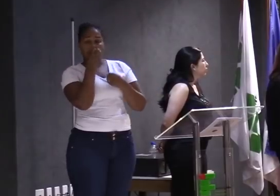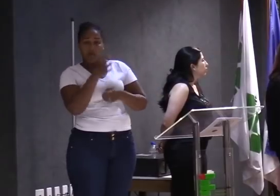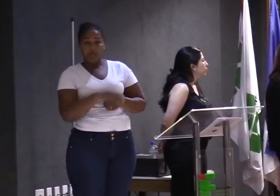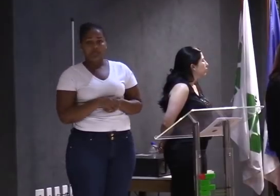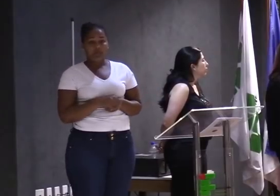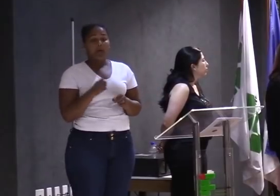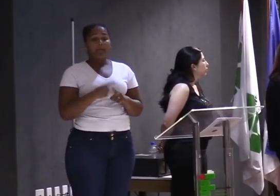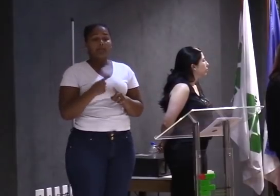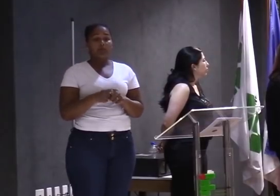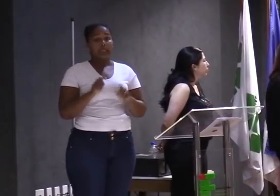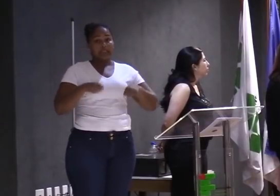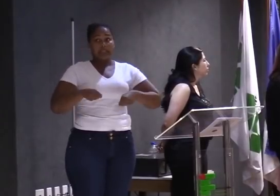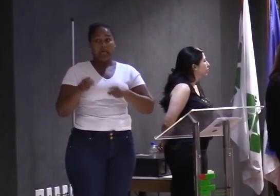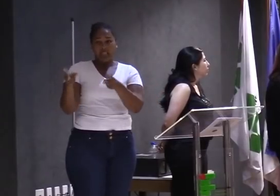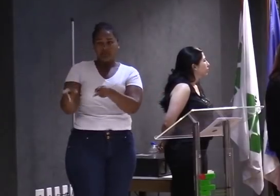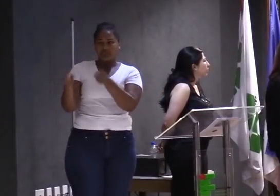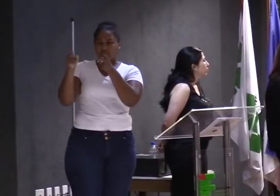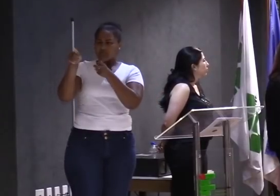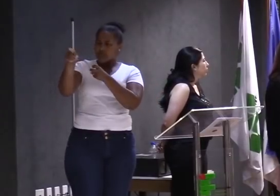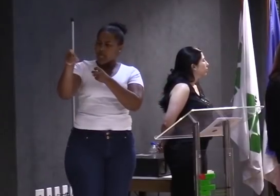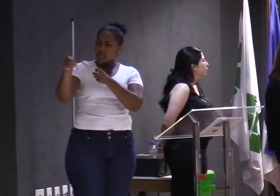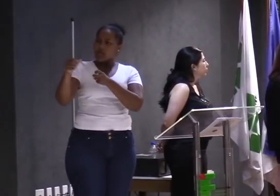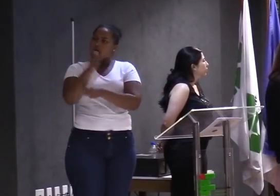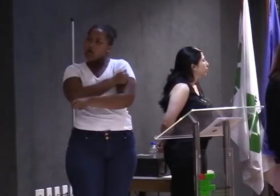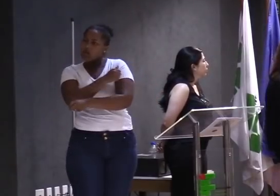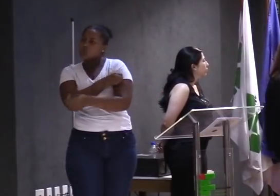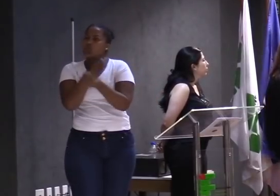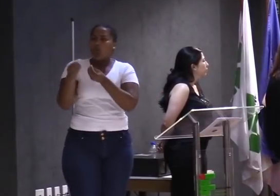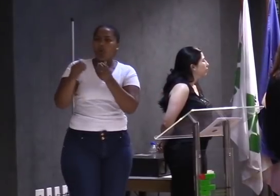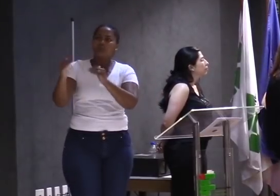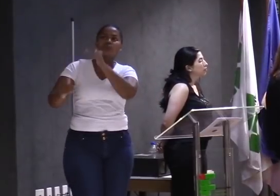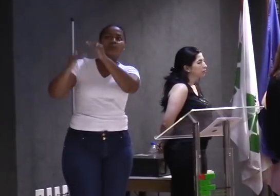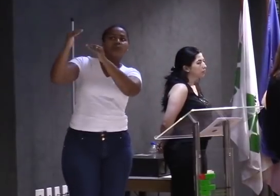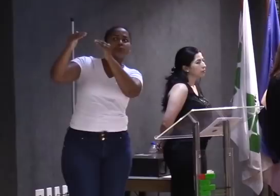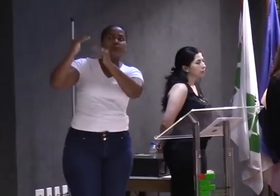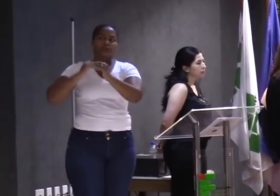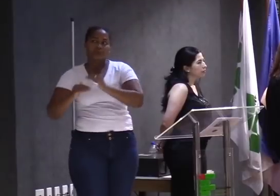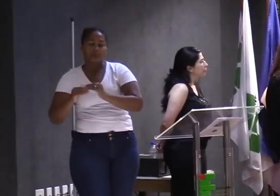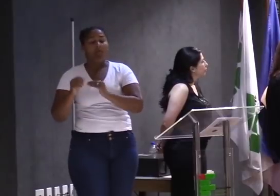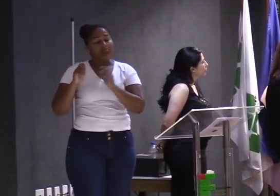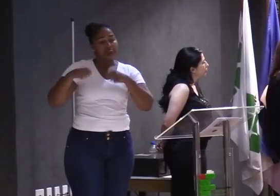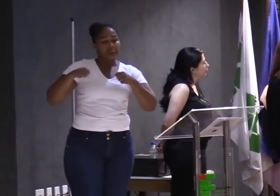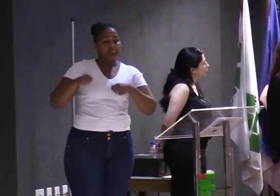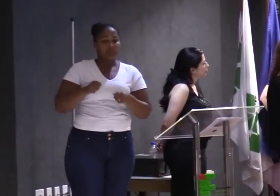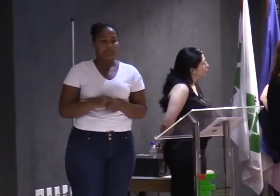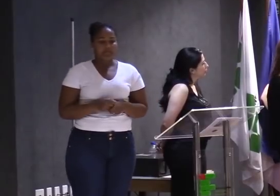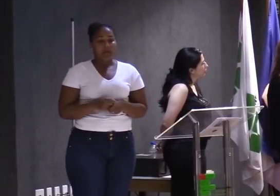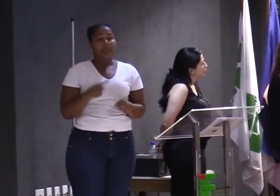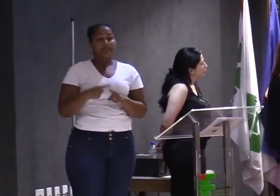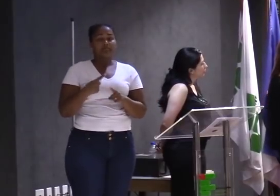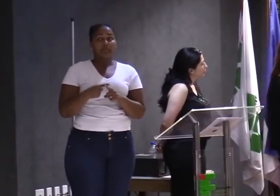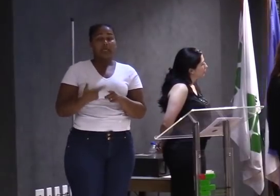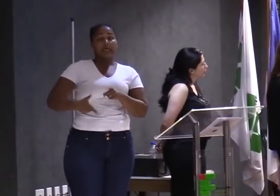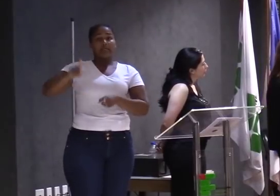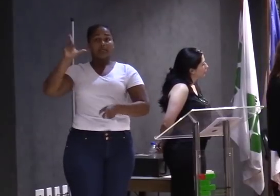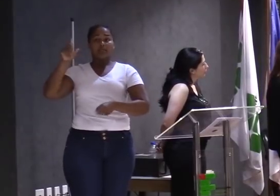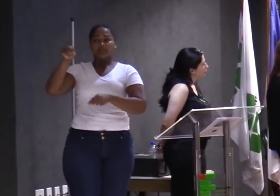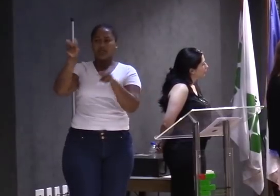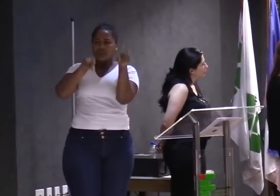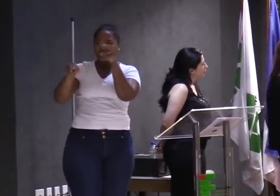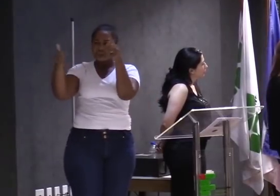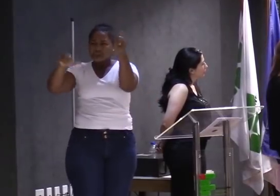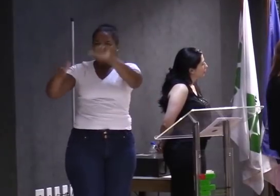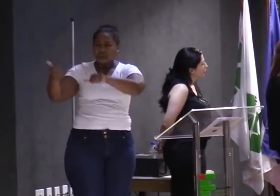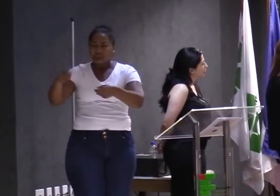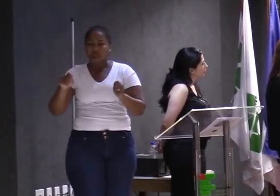meu aluno como é que ele anda, né, desde o comecinho da aula até agora. Então, eu não tenho uma avaliação fechada, eu tenho várias avaliações que